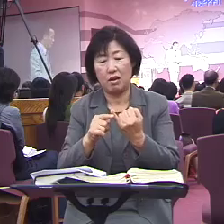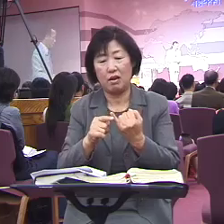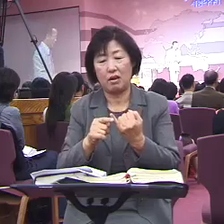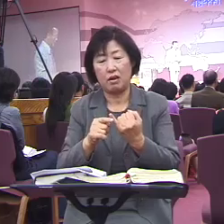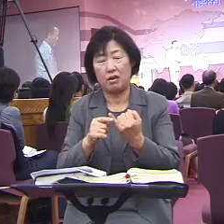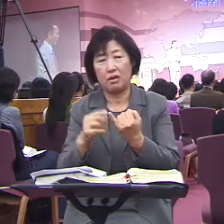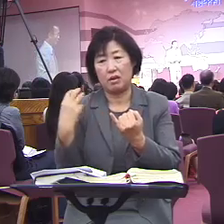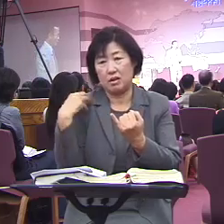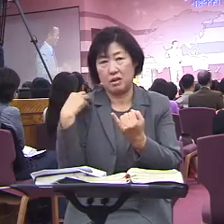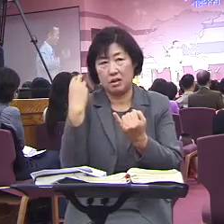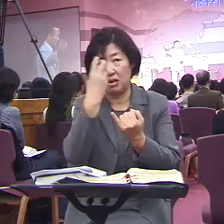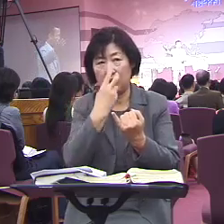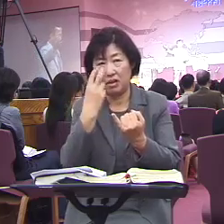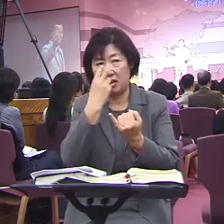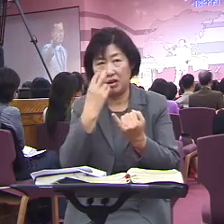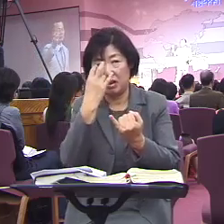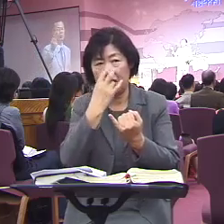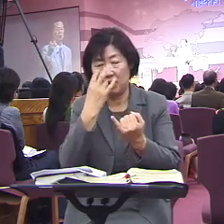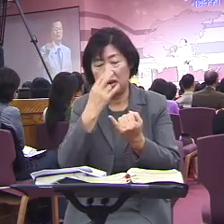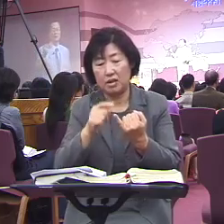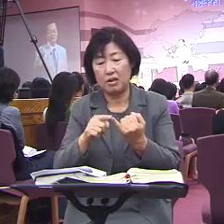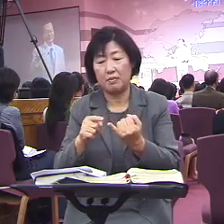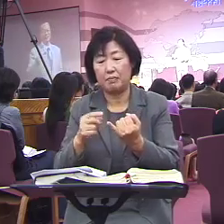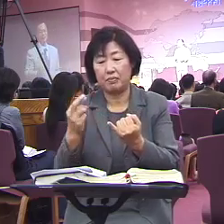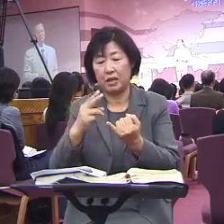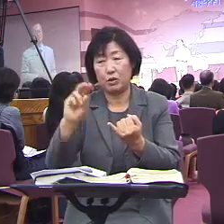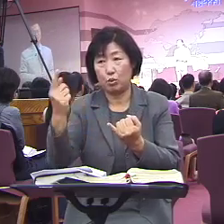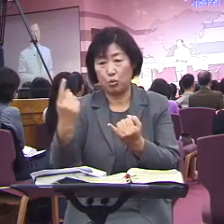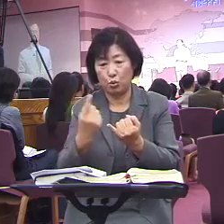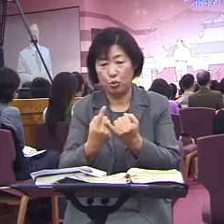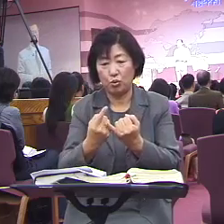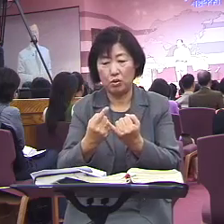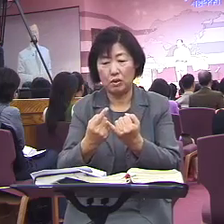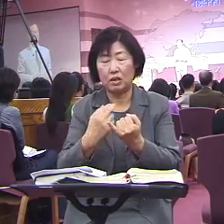맡고 있는 그 내니가 다시